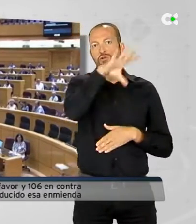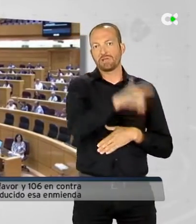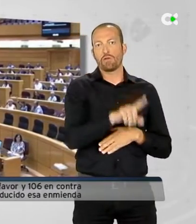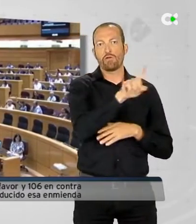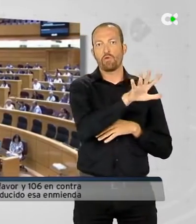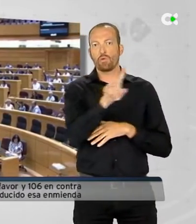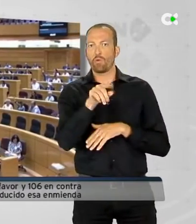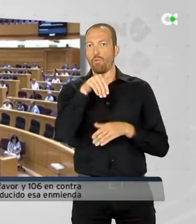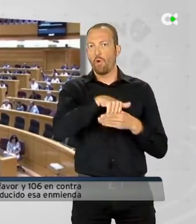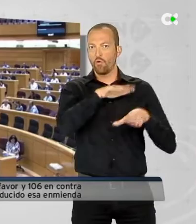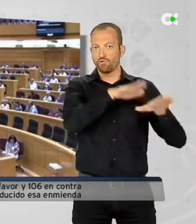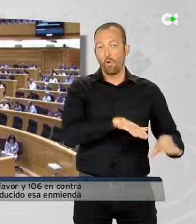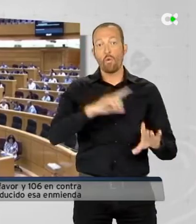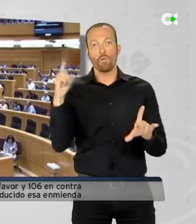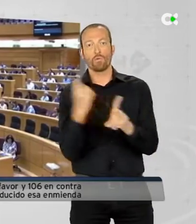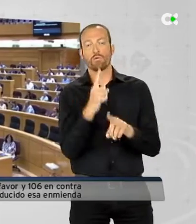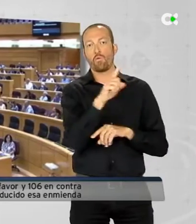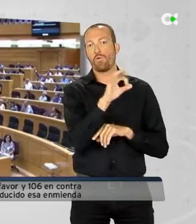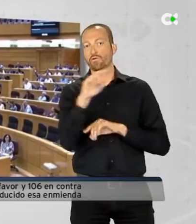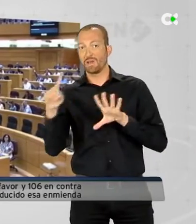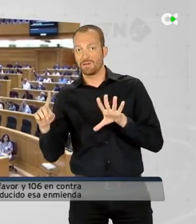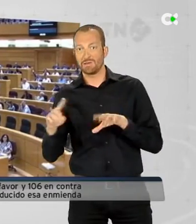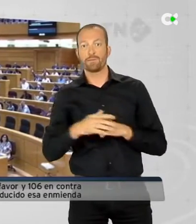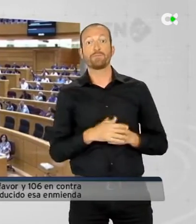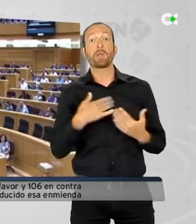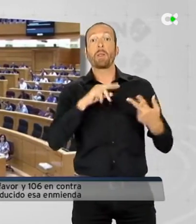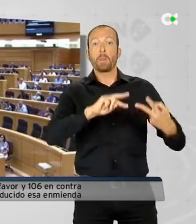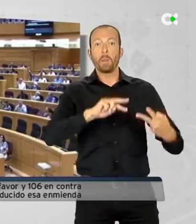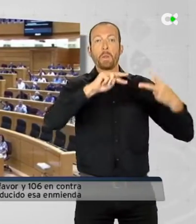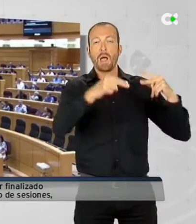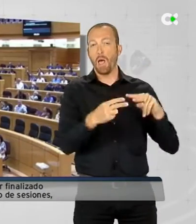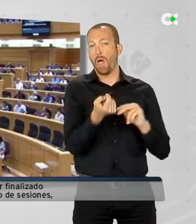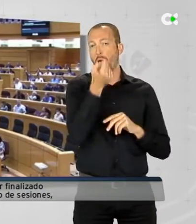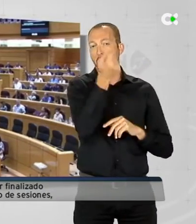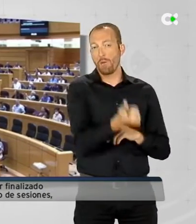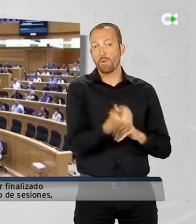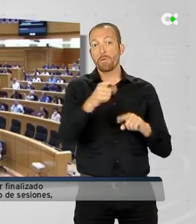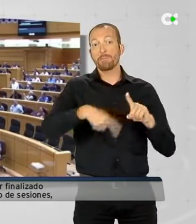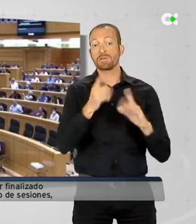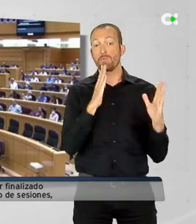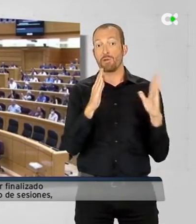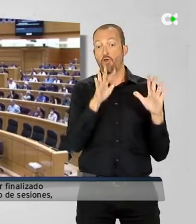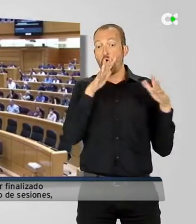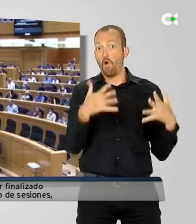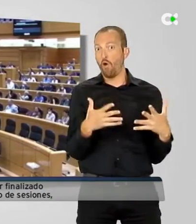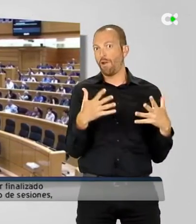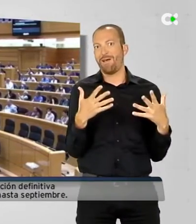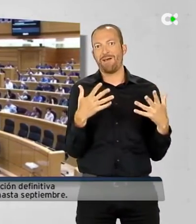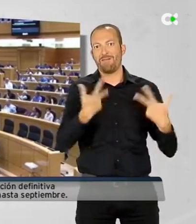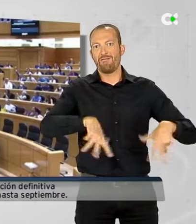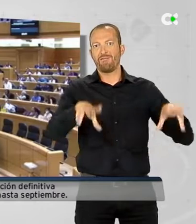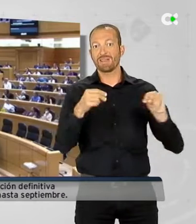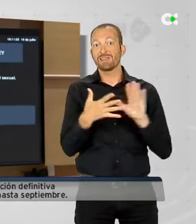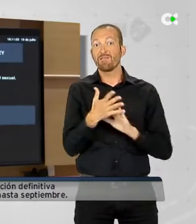151 votos a favor y 106 en contra. Al haberse introducido esa enmienda y haber finalizado el periodo de sesiones, su